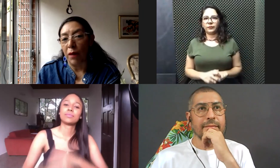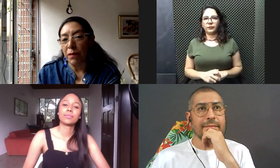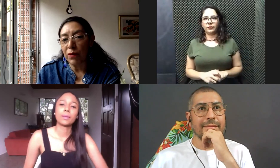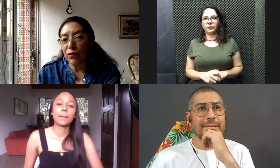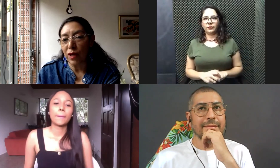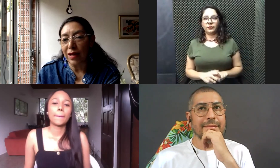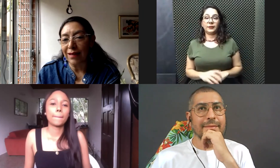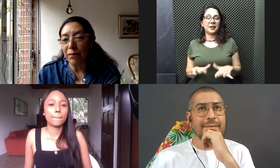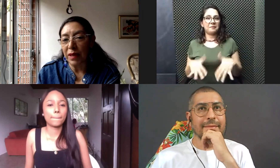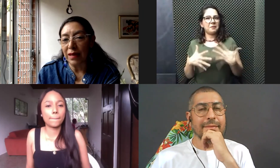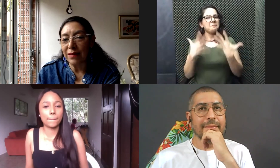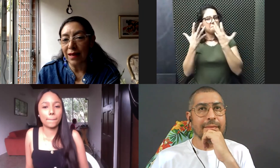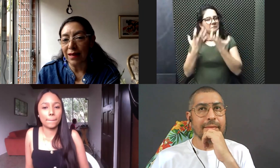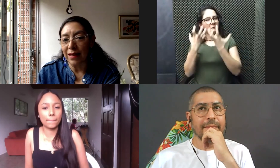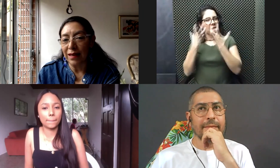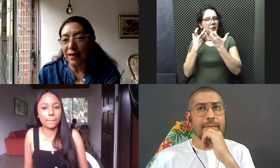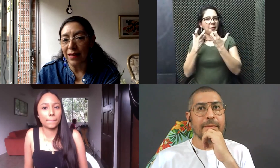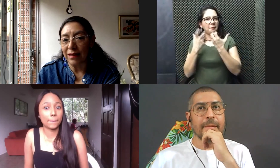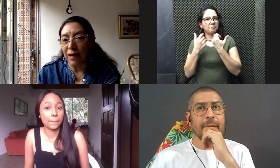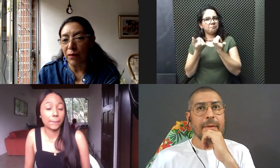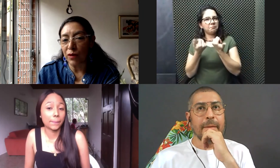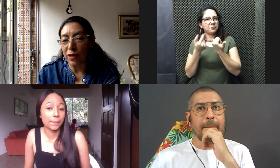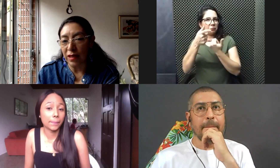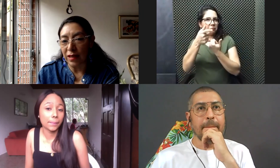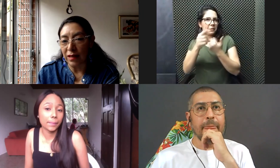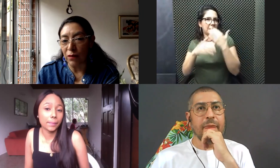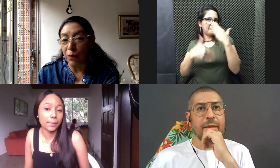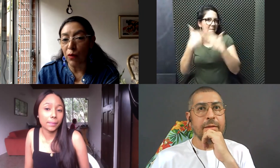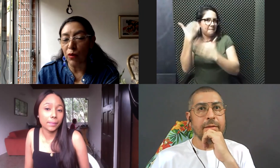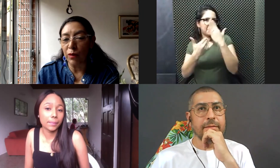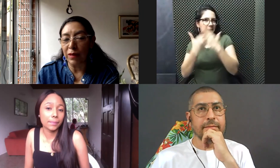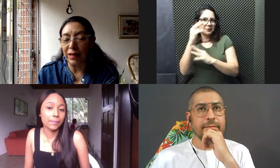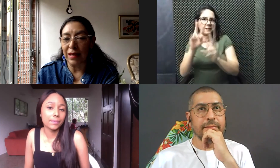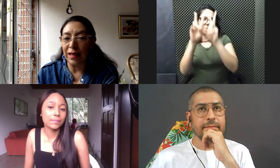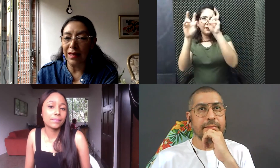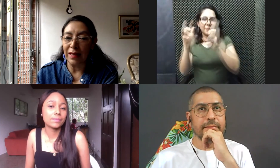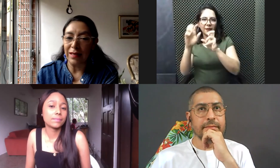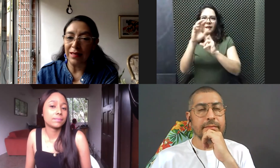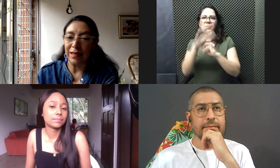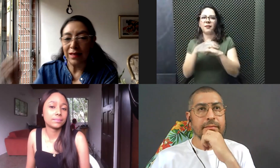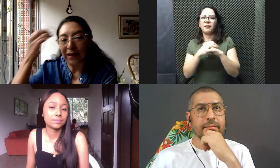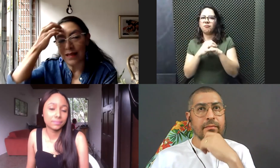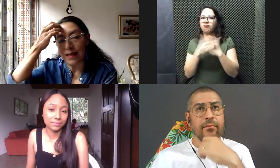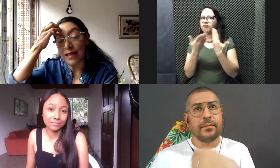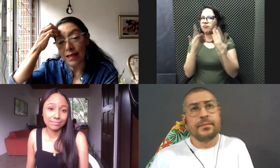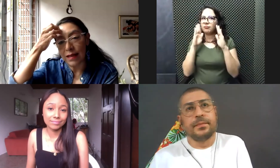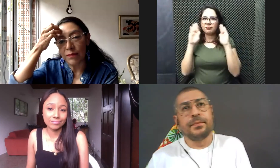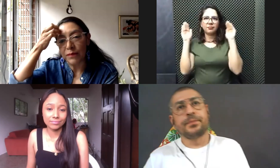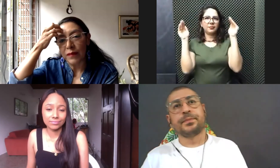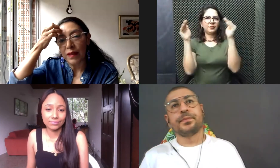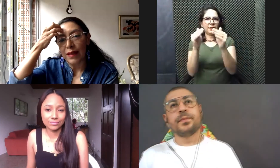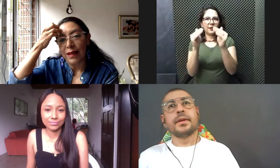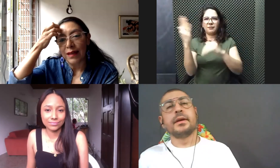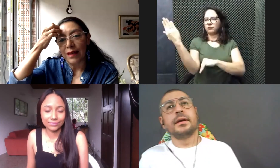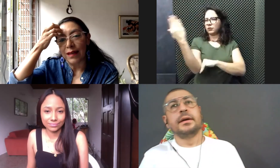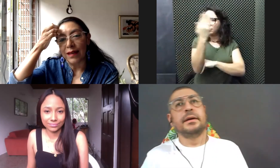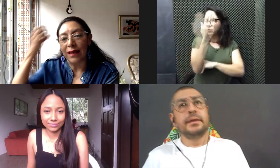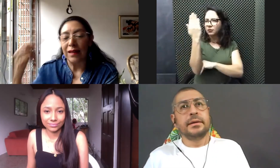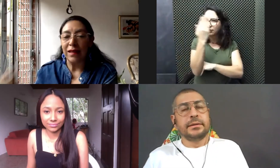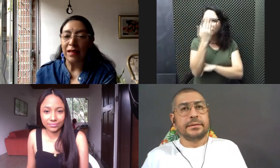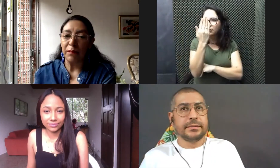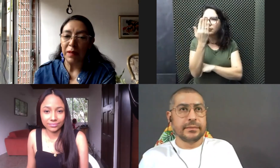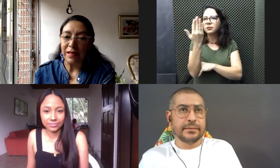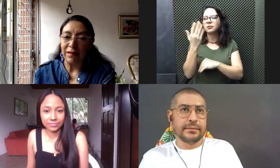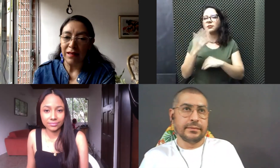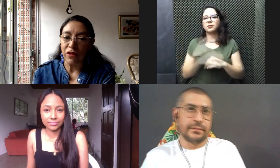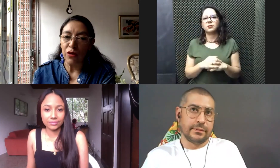Bueno, a mí me gustaría también, ya que entramos en un poco en materia de cine